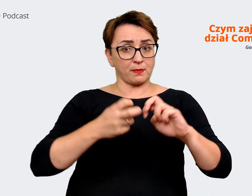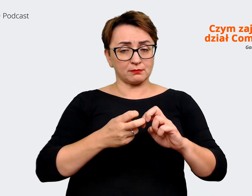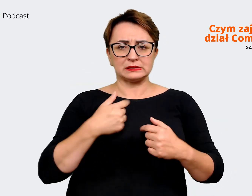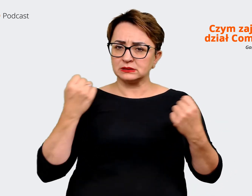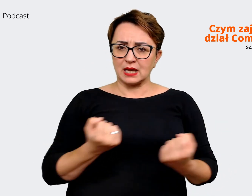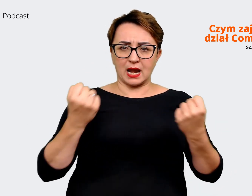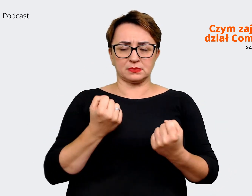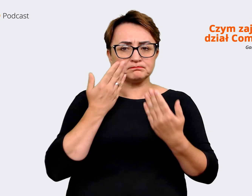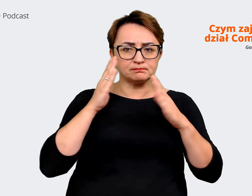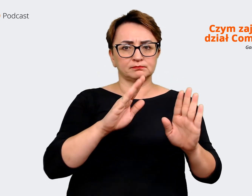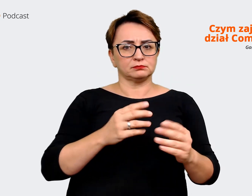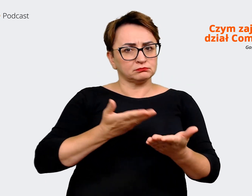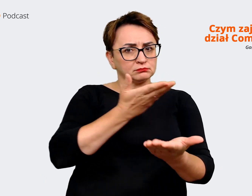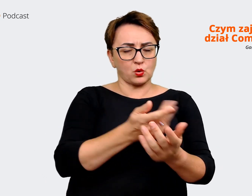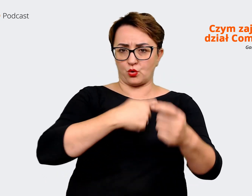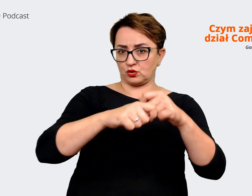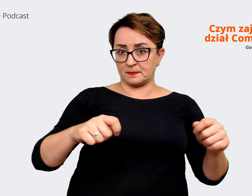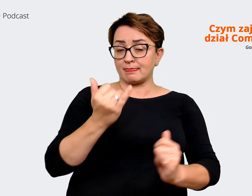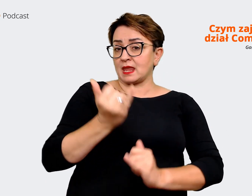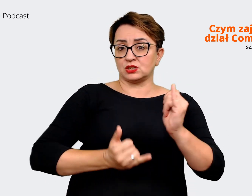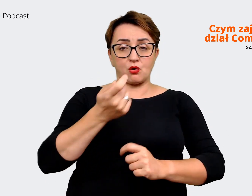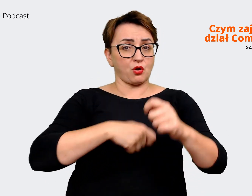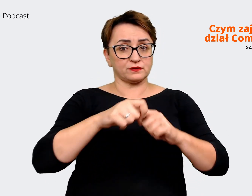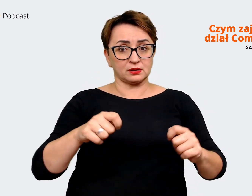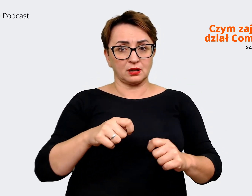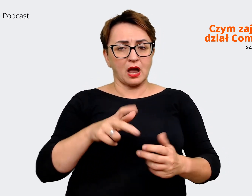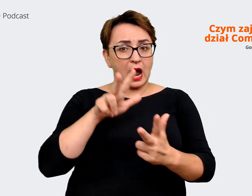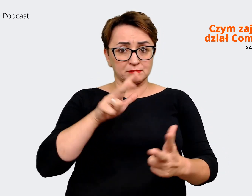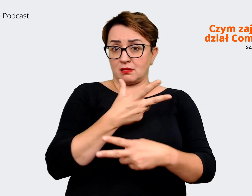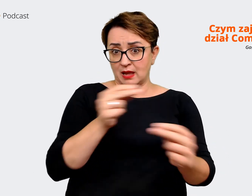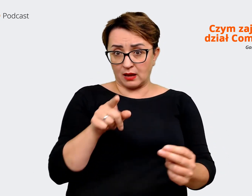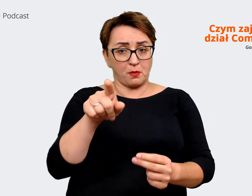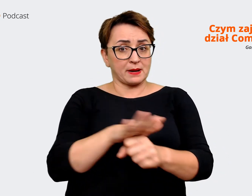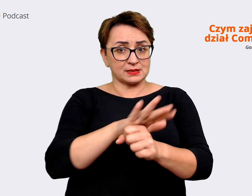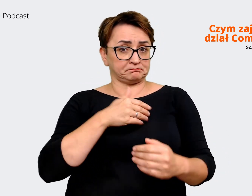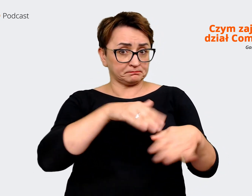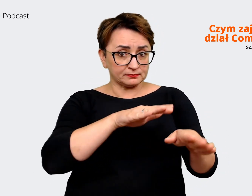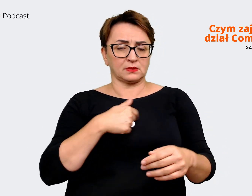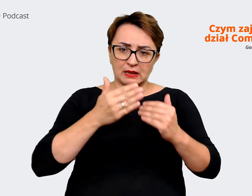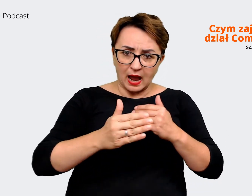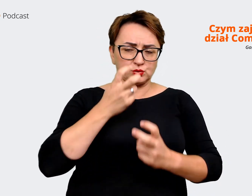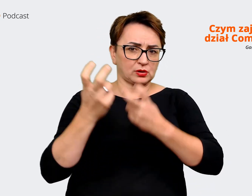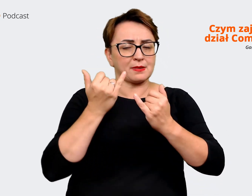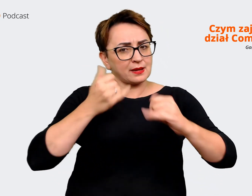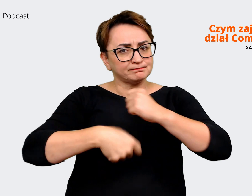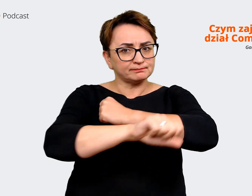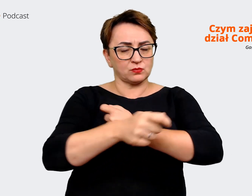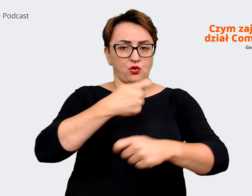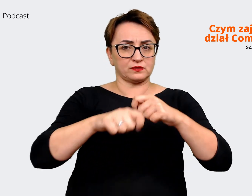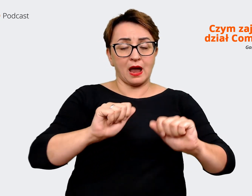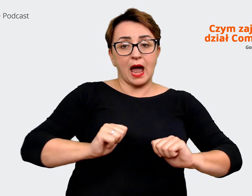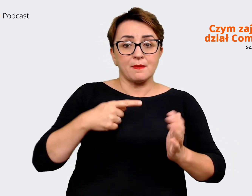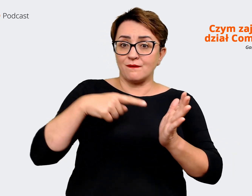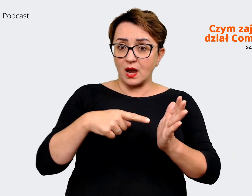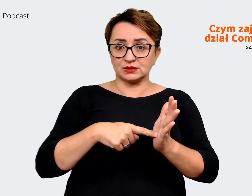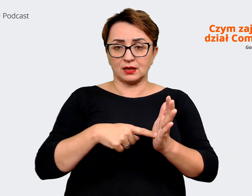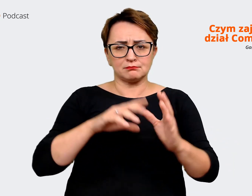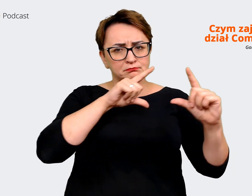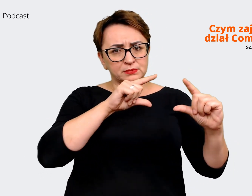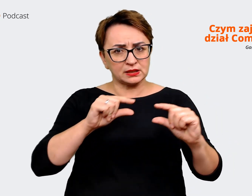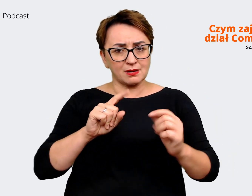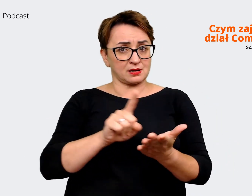dużo problemów, mówi, co jest nie tak, ale nie potrafi podać rozwiązania, jak to zrobić, żeby właśnie biznes był zadowolony i żeby to było